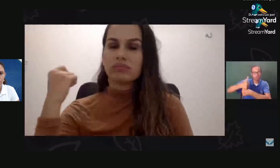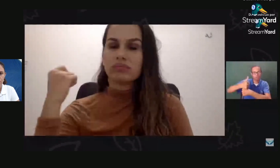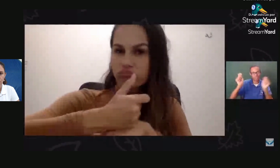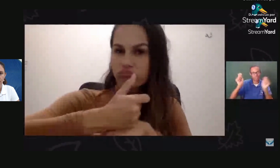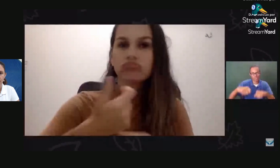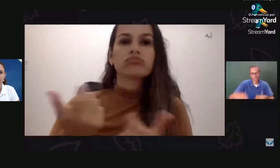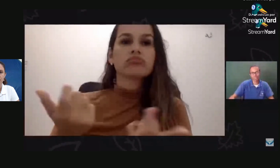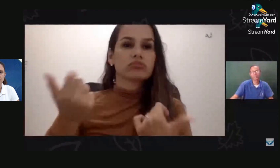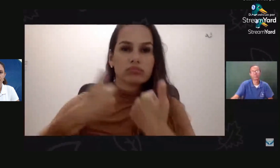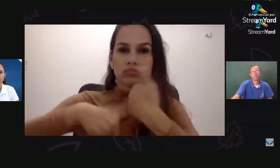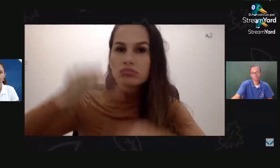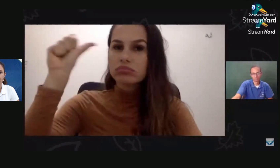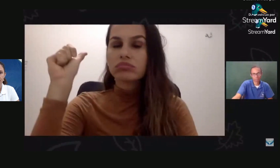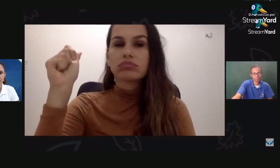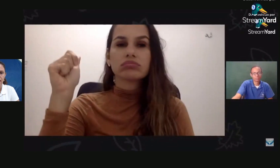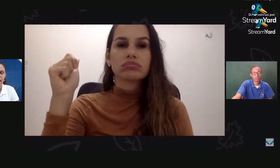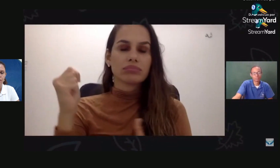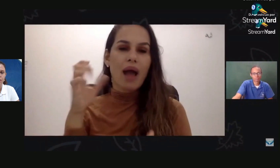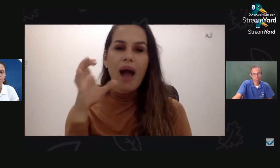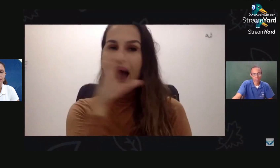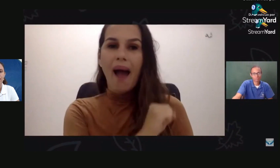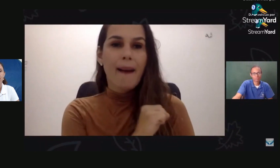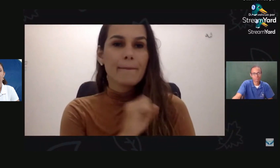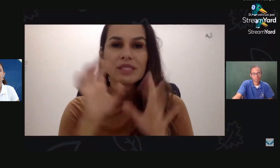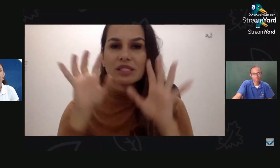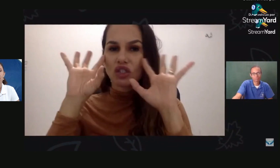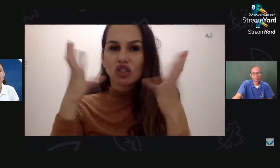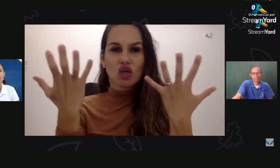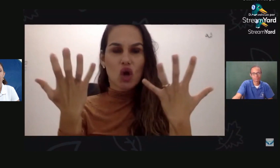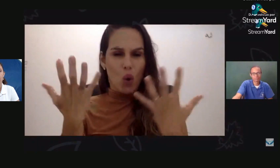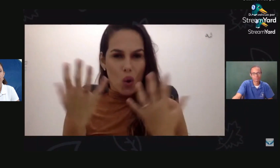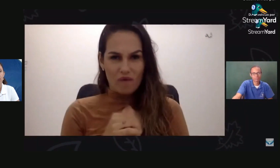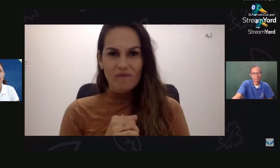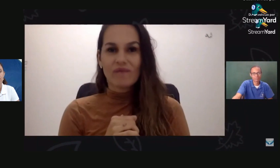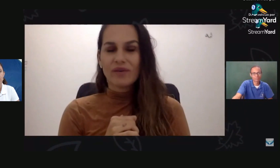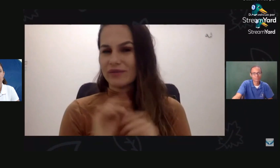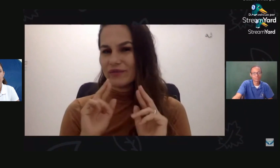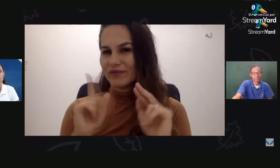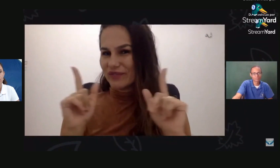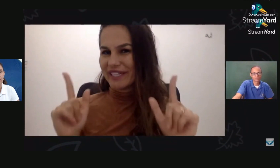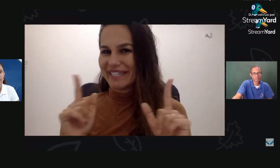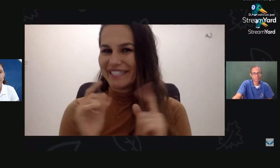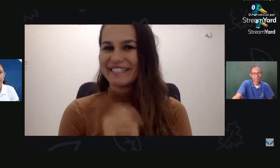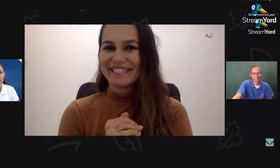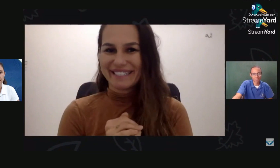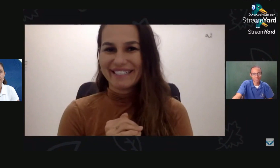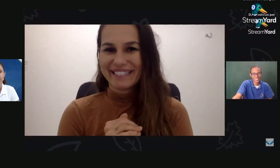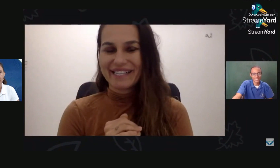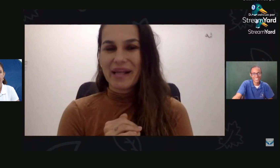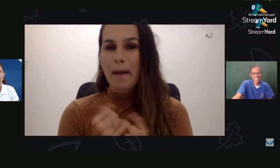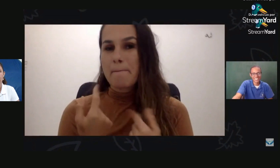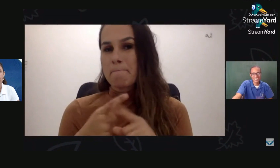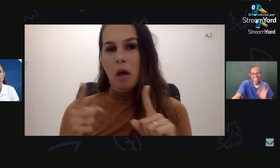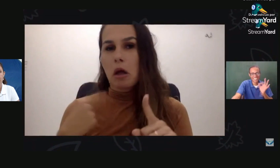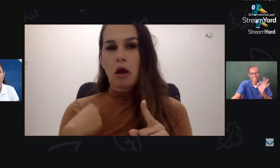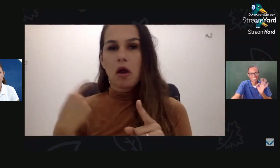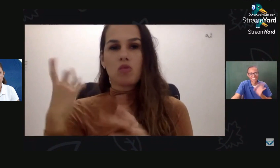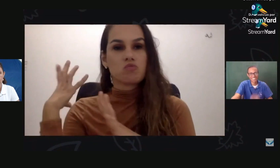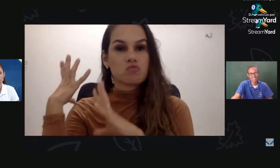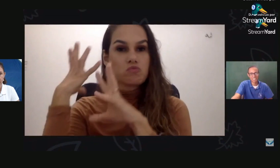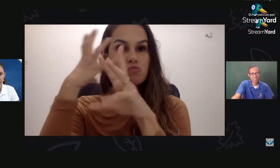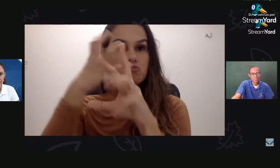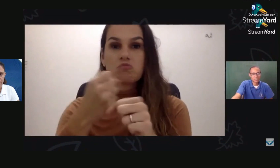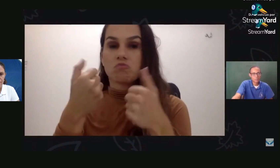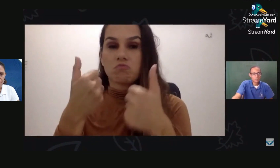encontrar soluções. É necessário que encontramos soluções rápidas aí. Então, são